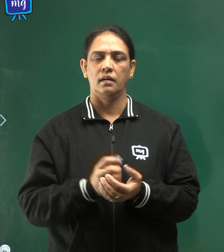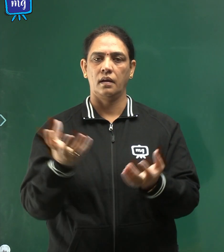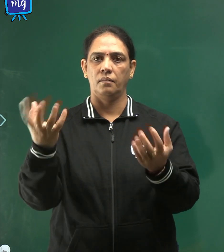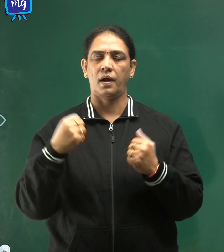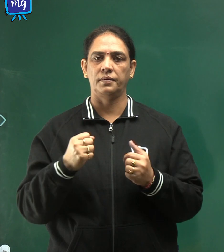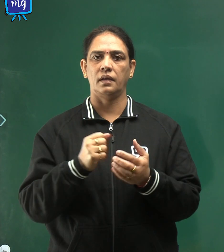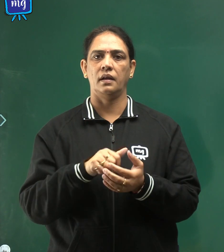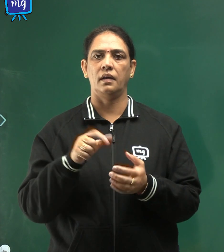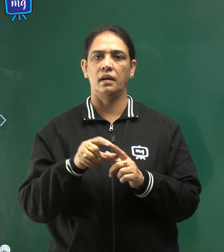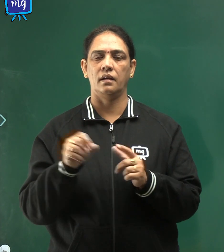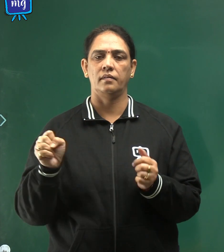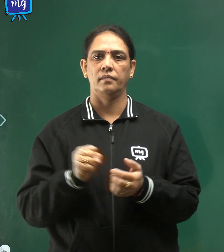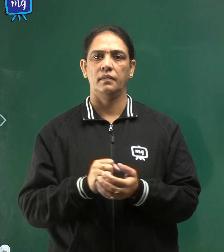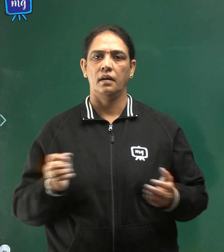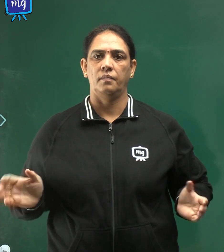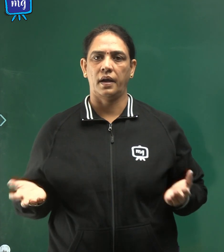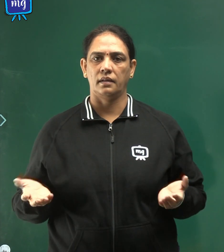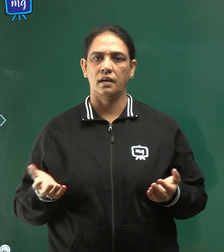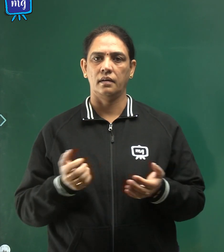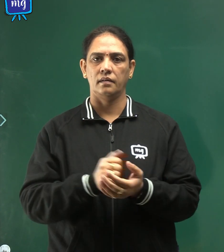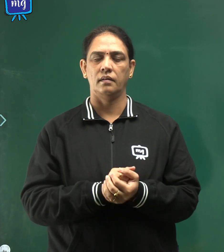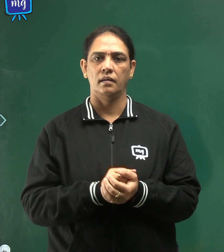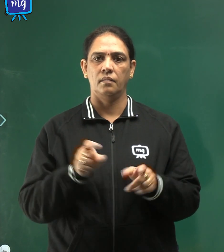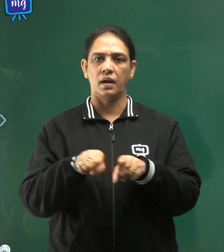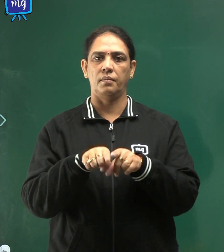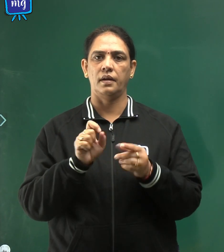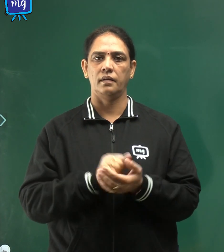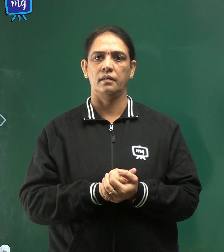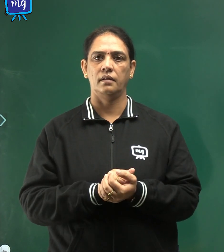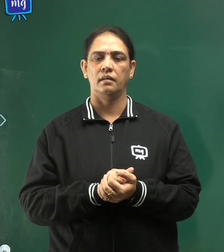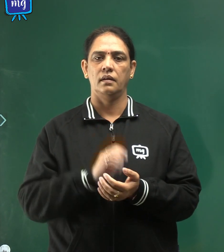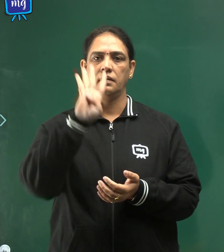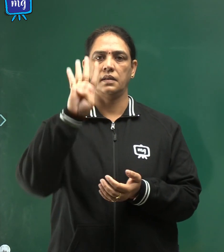प्राप्त करने की प्रायिकता बराबर